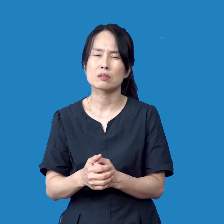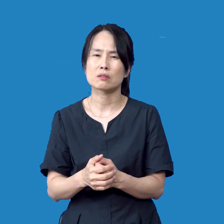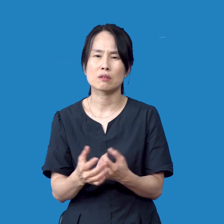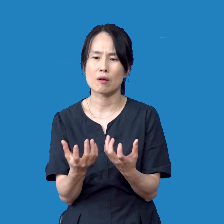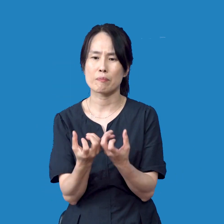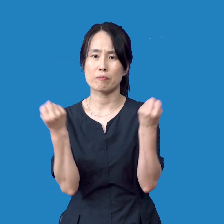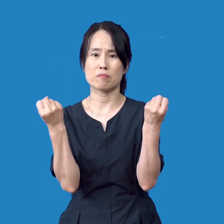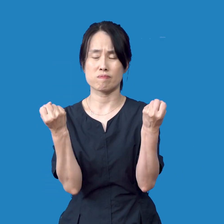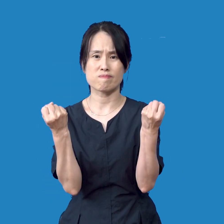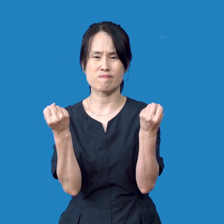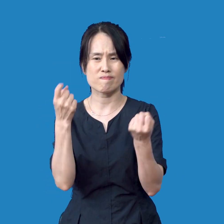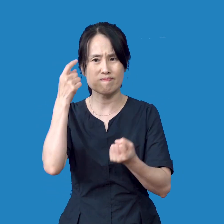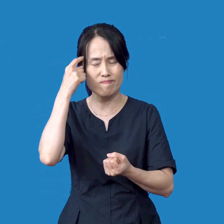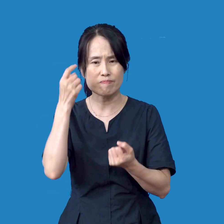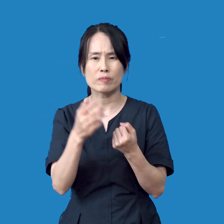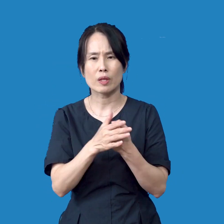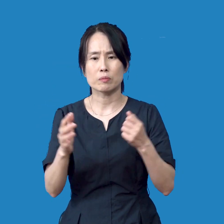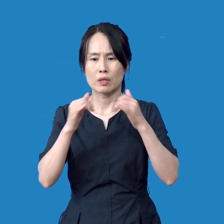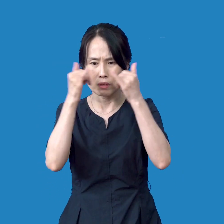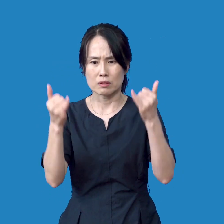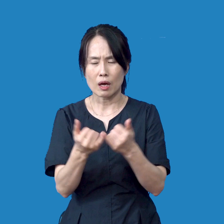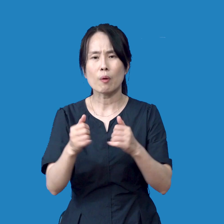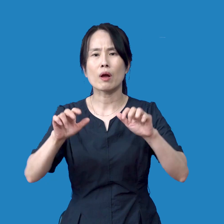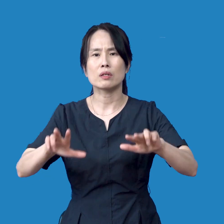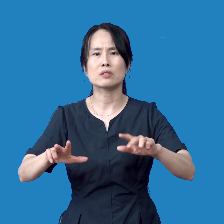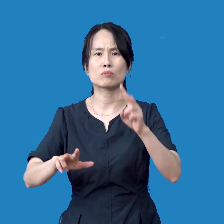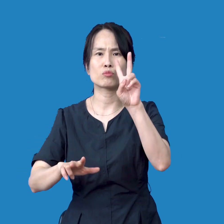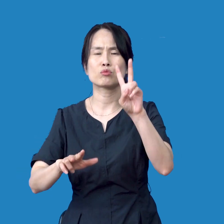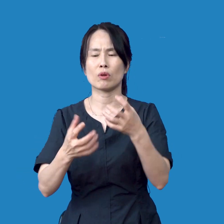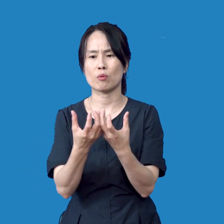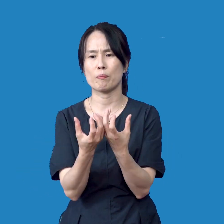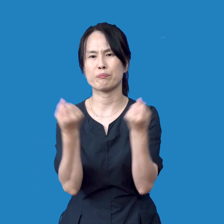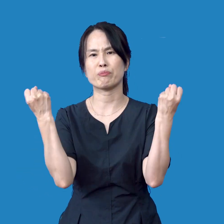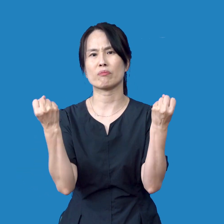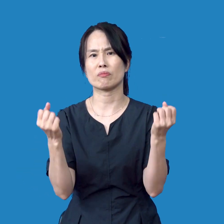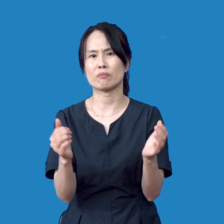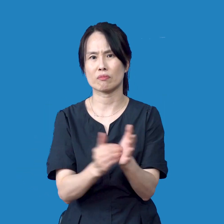편향 때문에 이 사회가 완전히 두동강이 나지 않았습니까?